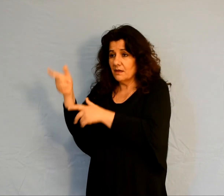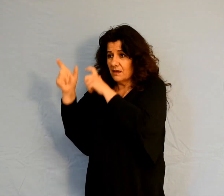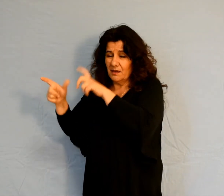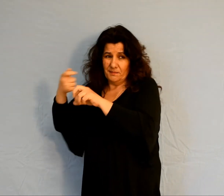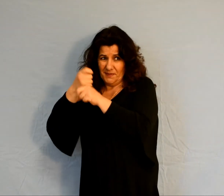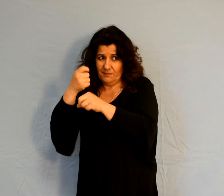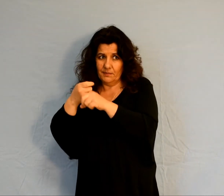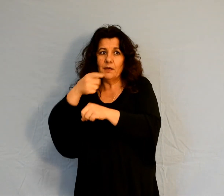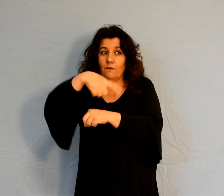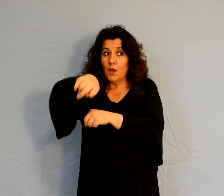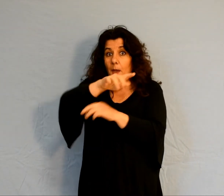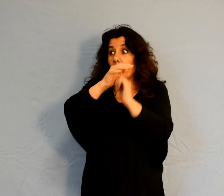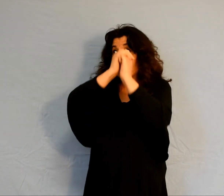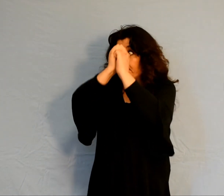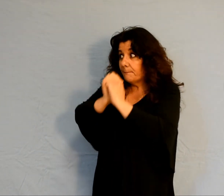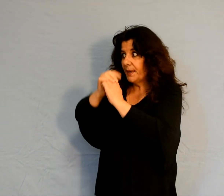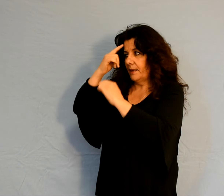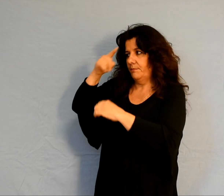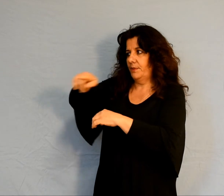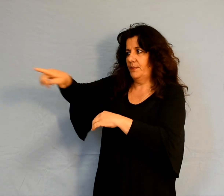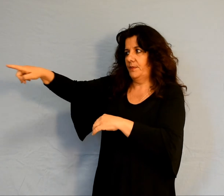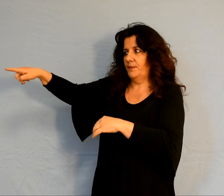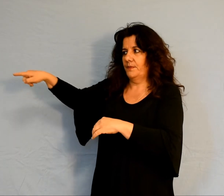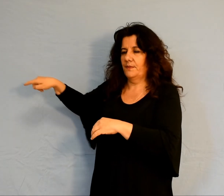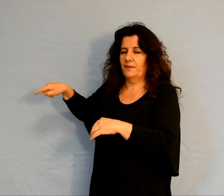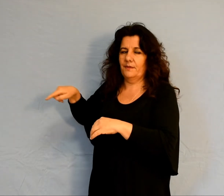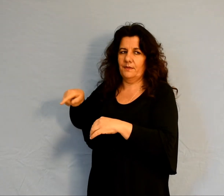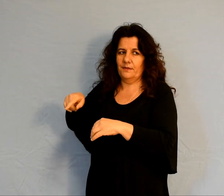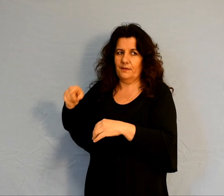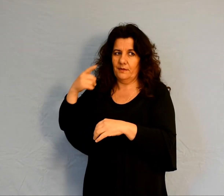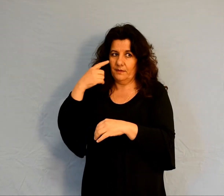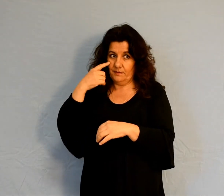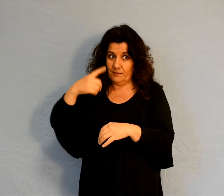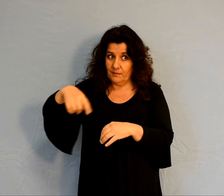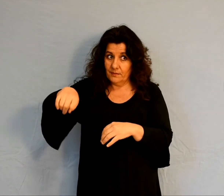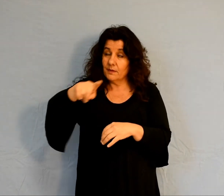persécutent, afin d'être vraiment les fils de votre Père qui est aux cieux.